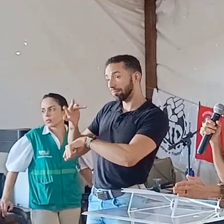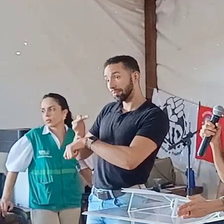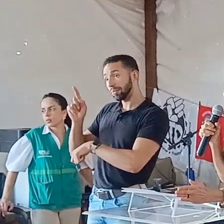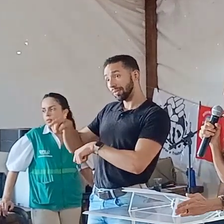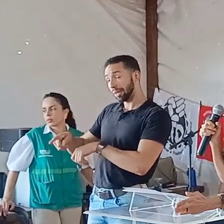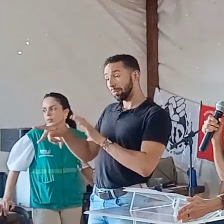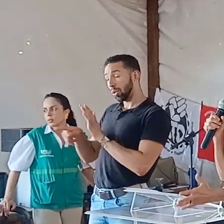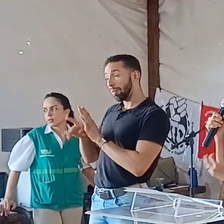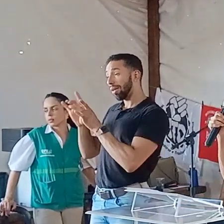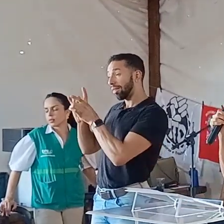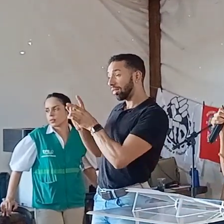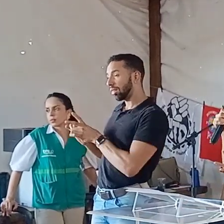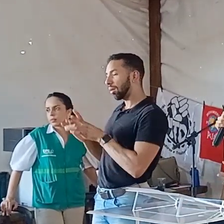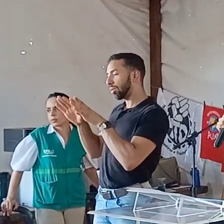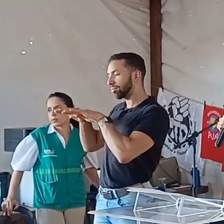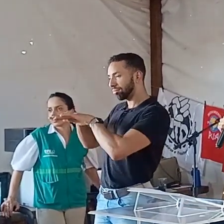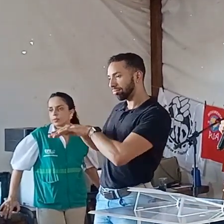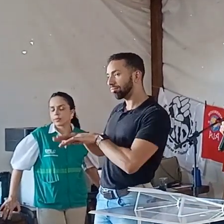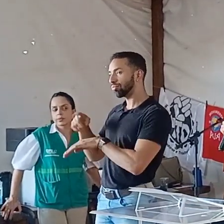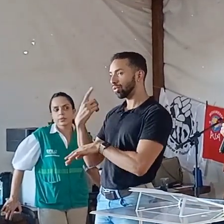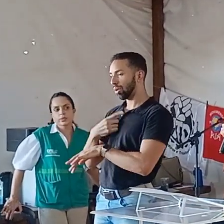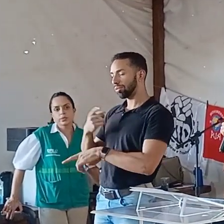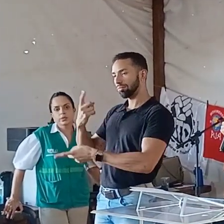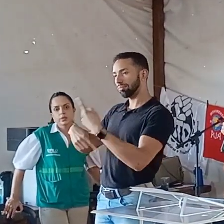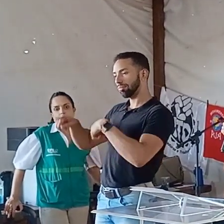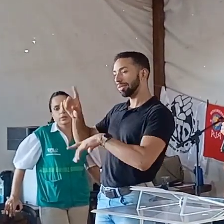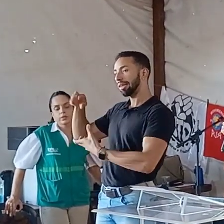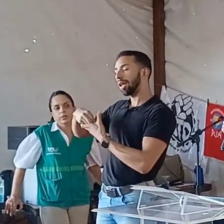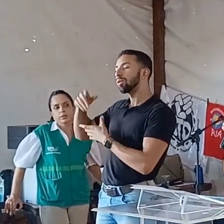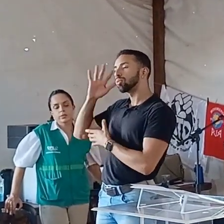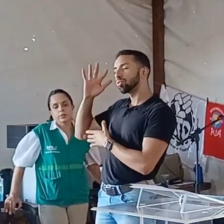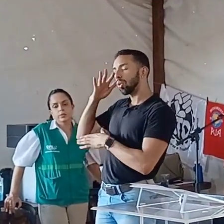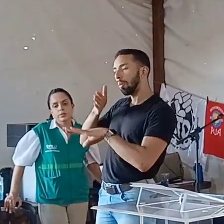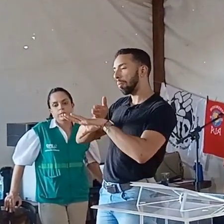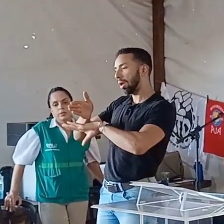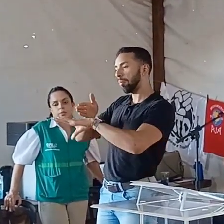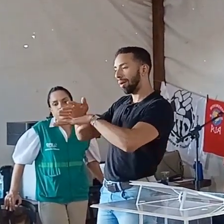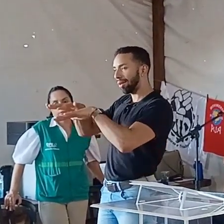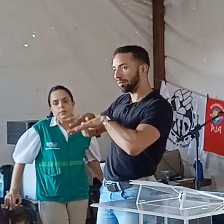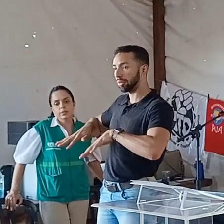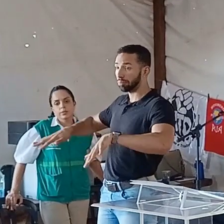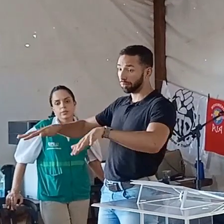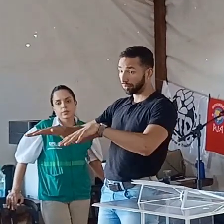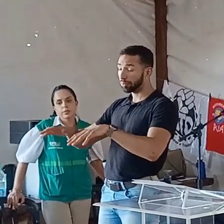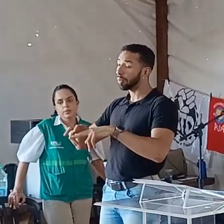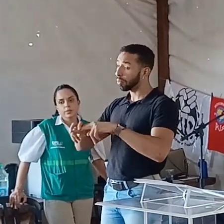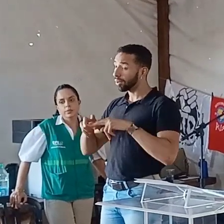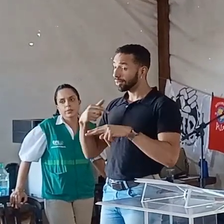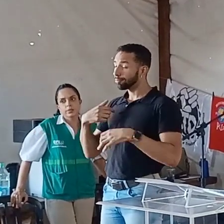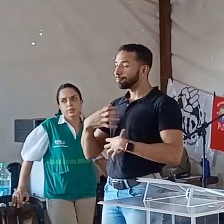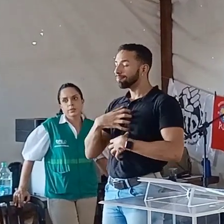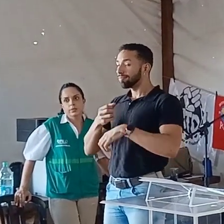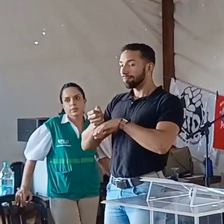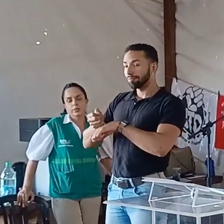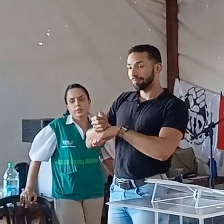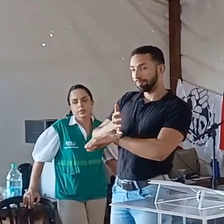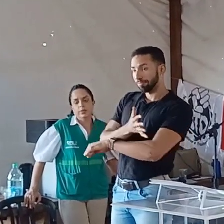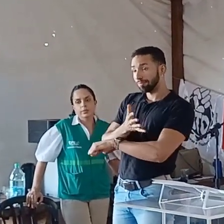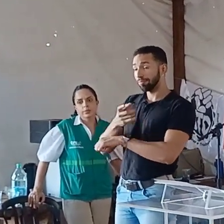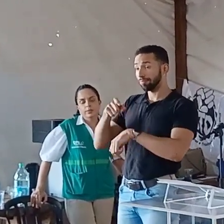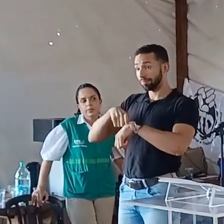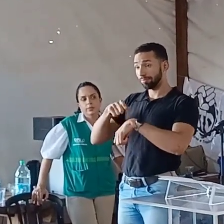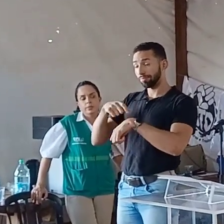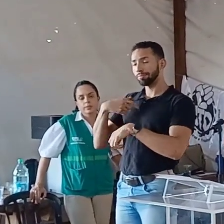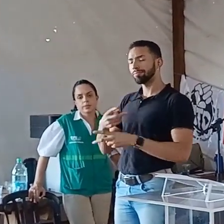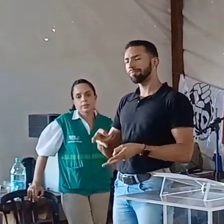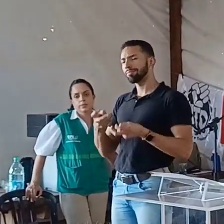da democratização do nosso sonho em todos os espaços. Então, por isso que eu fiquei muito emocionada com o vídeo,